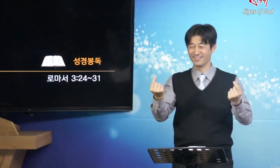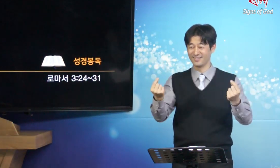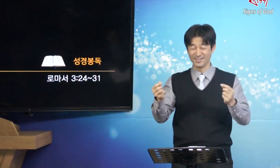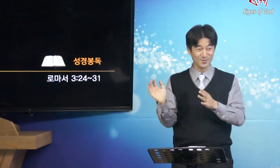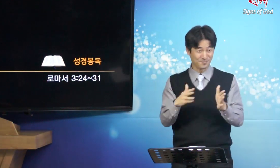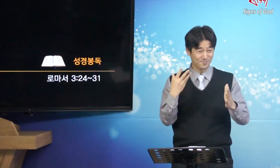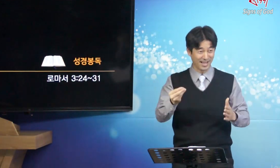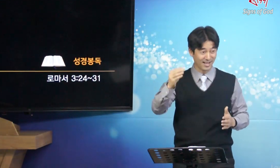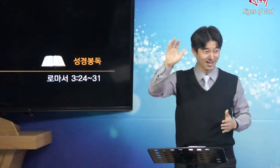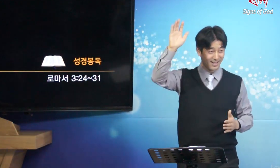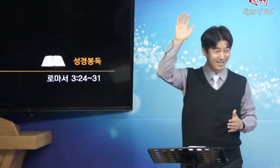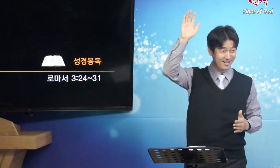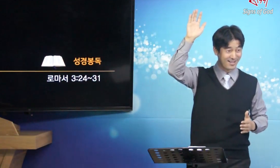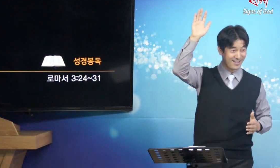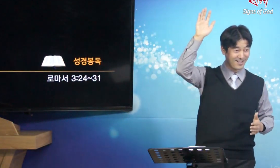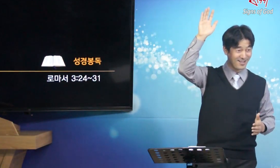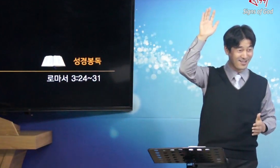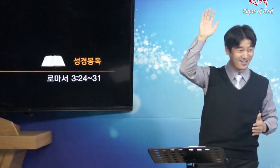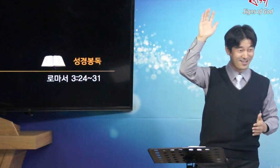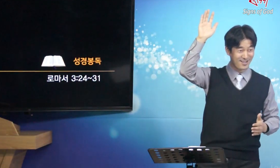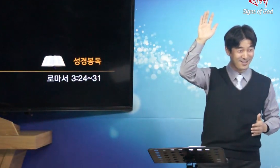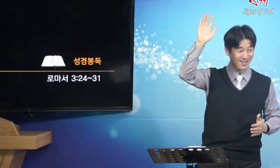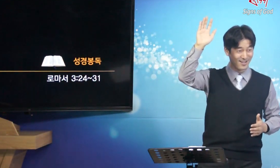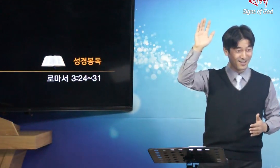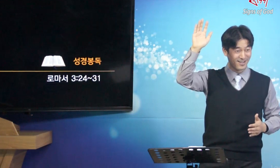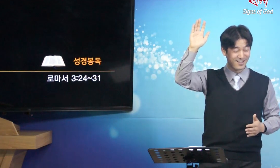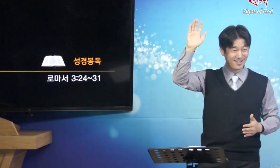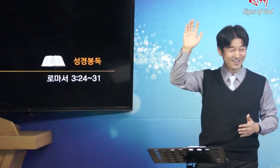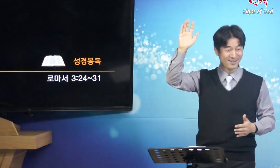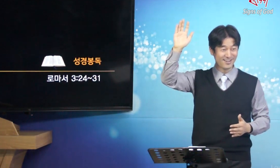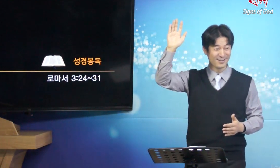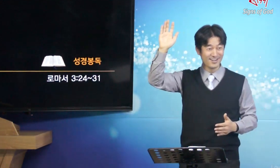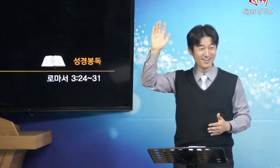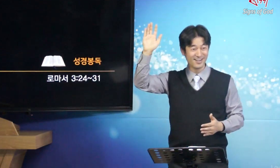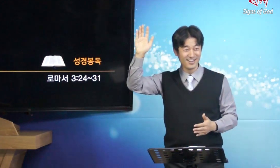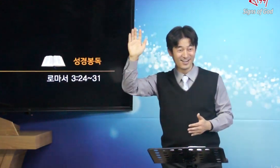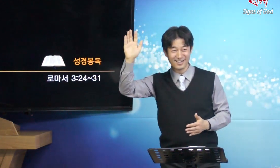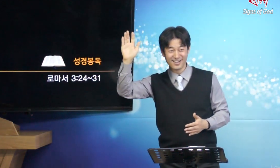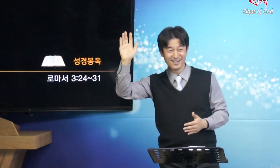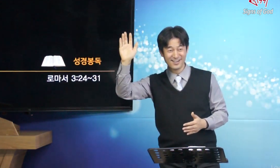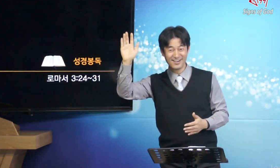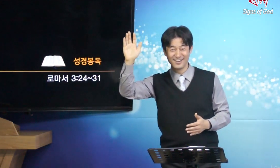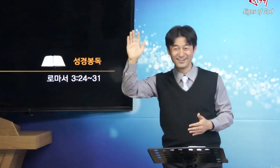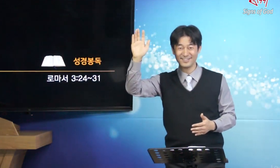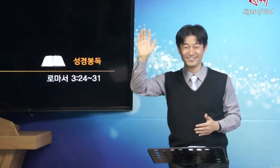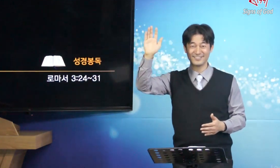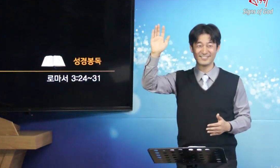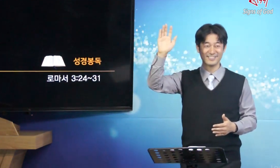했었죠? 다 끝나셨나요? 혹시 준비하시는 분 계시나요?